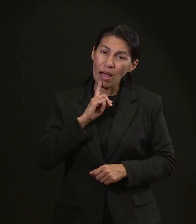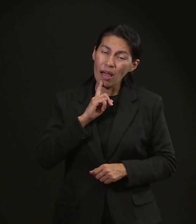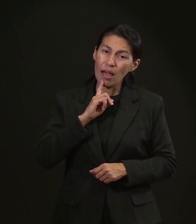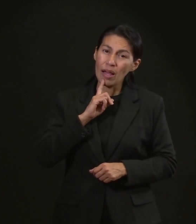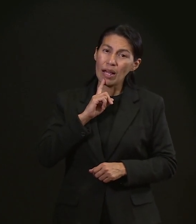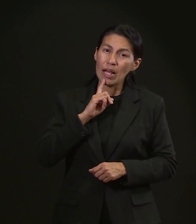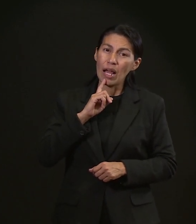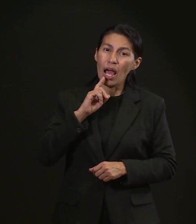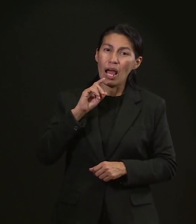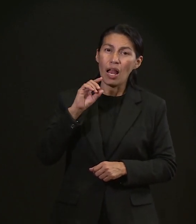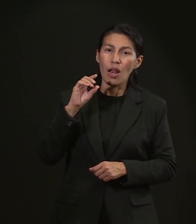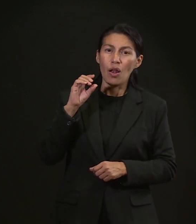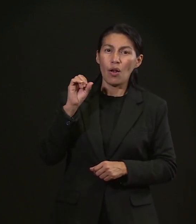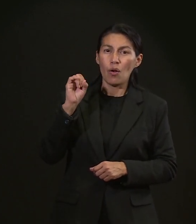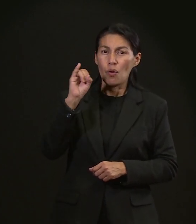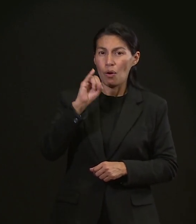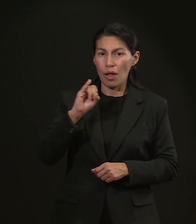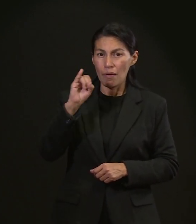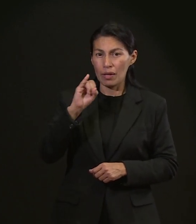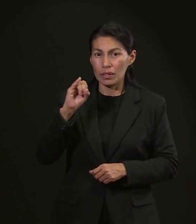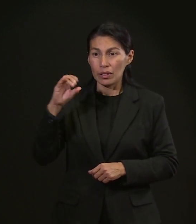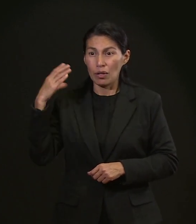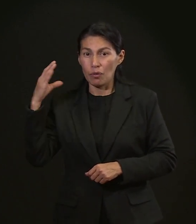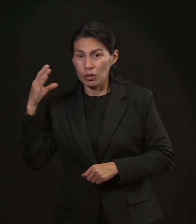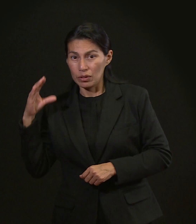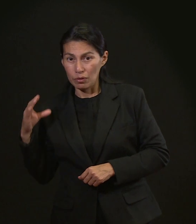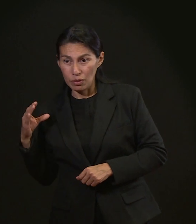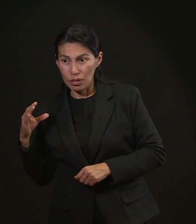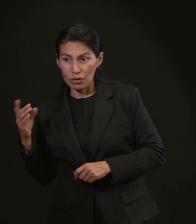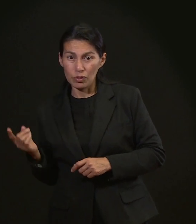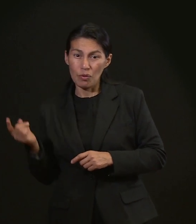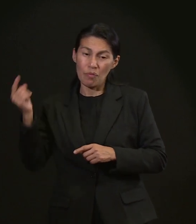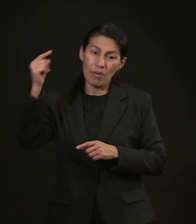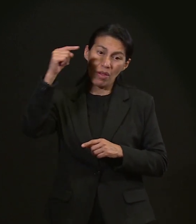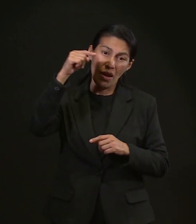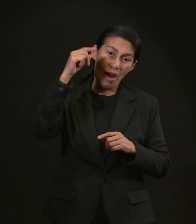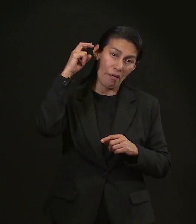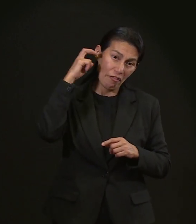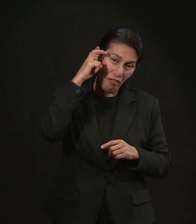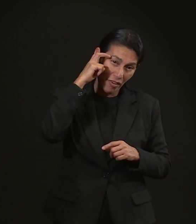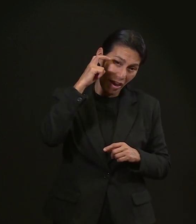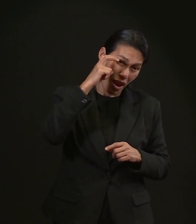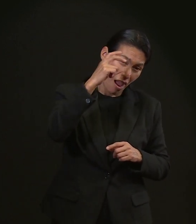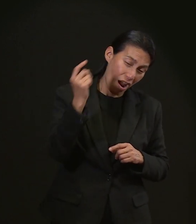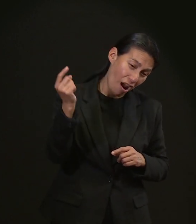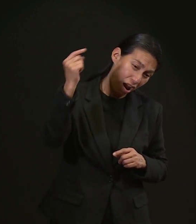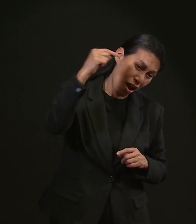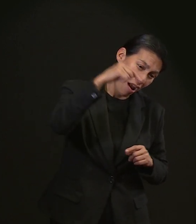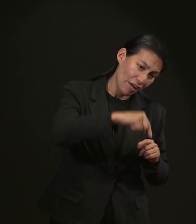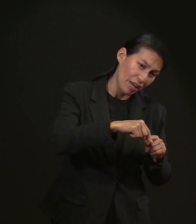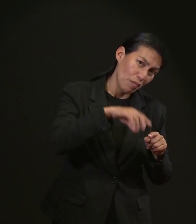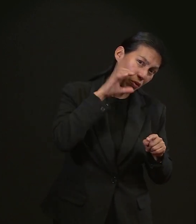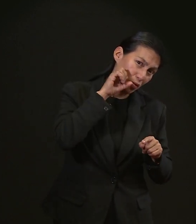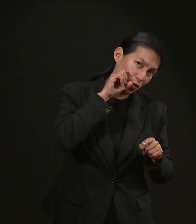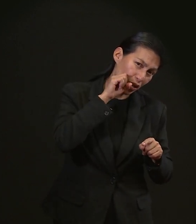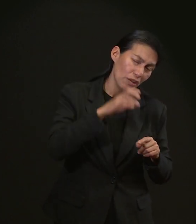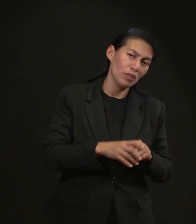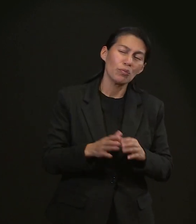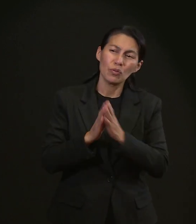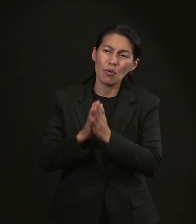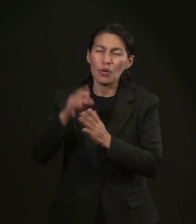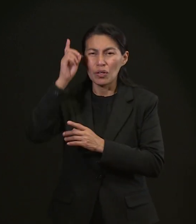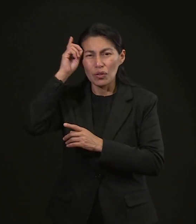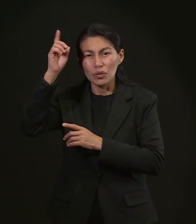su esposo y sus hijas a cuatro de cuatro cuartos hasta montemorelos que tengan un viaje dirigido por los